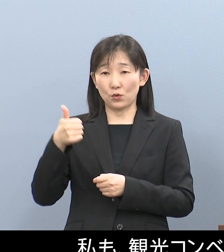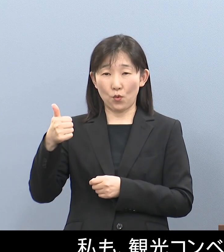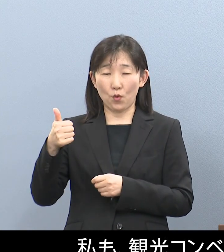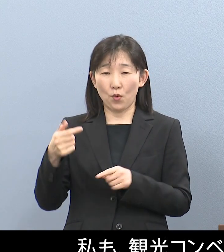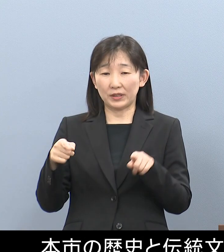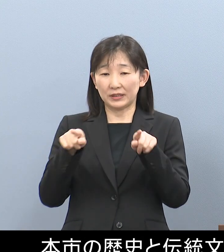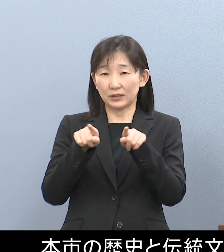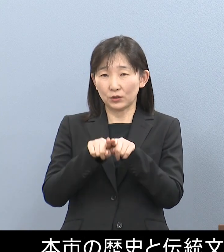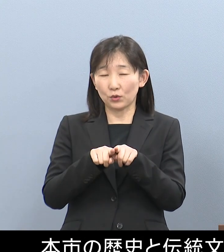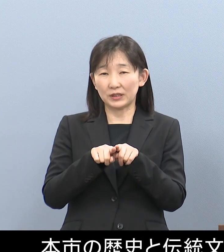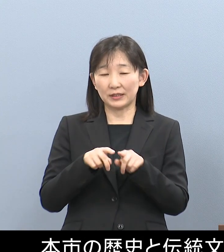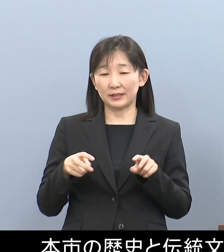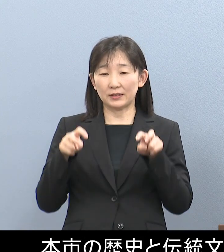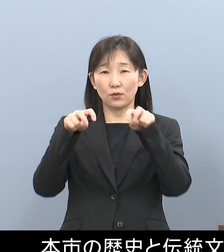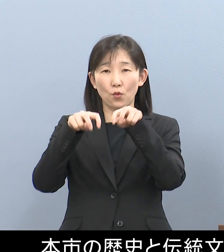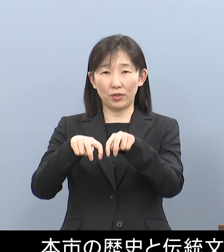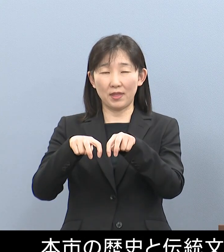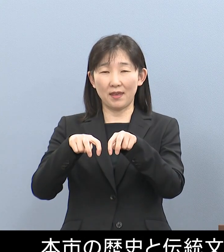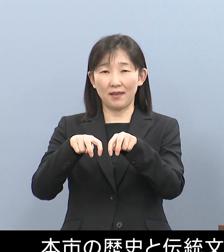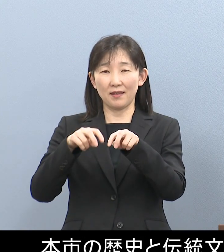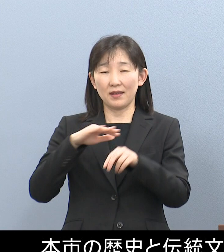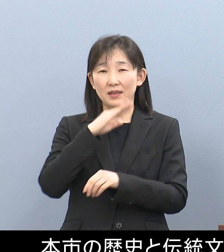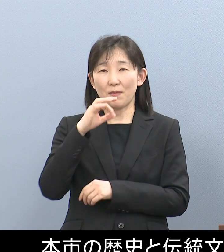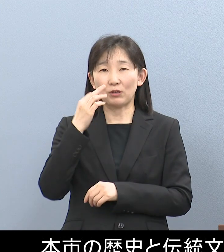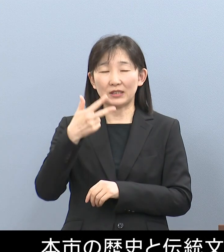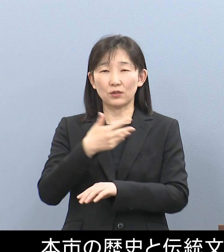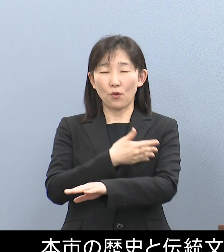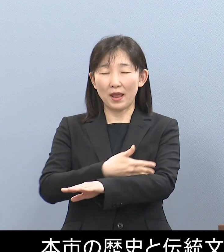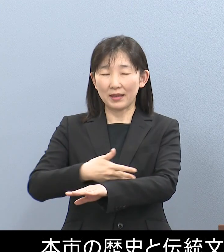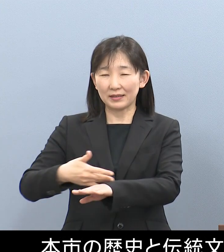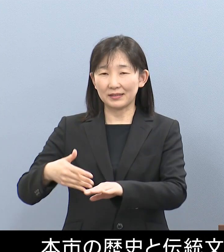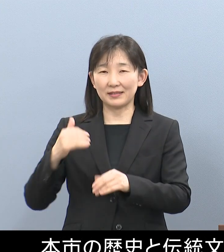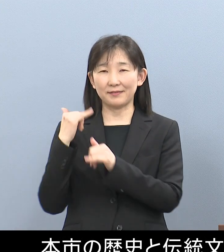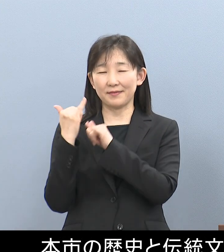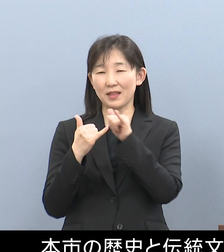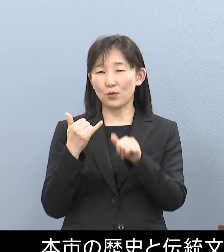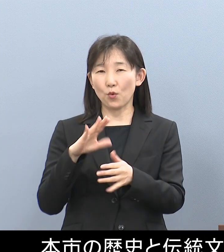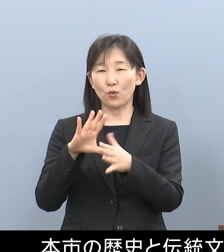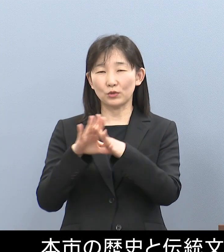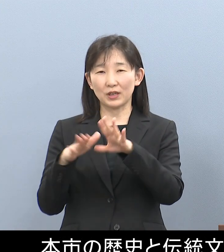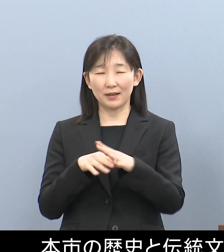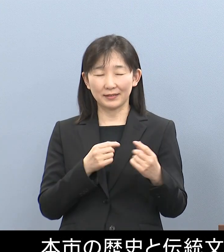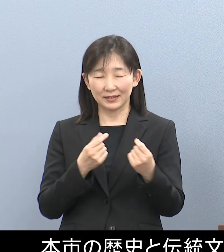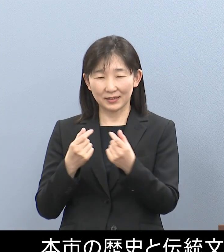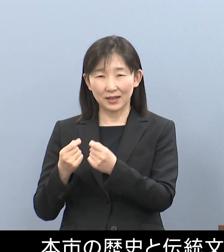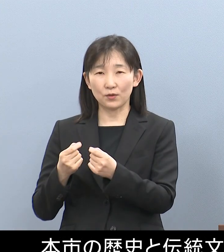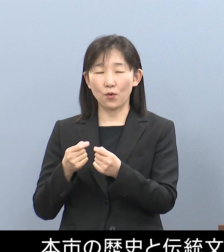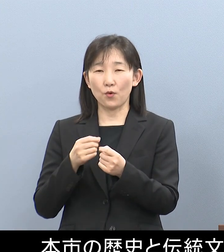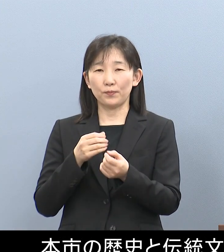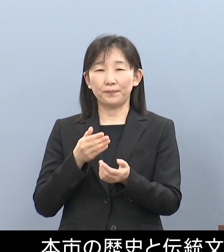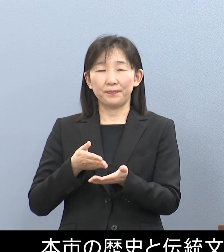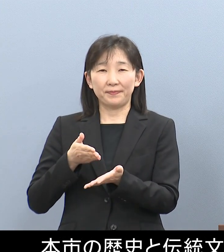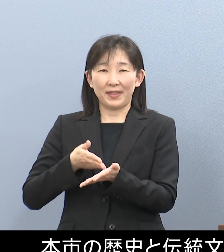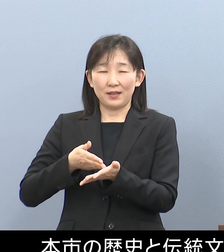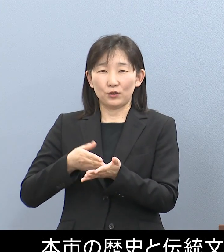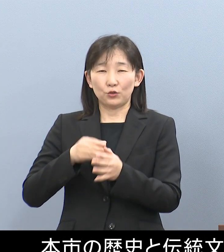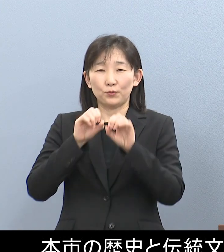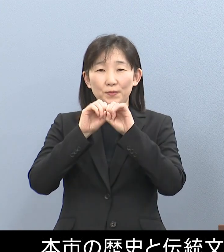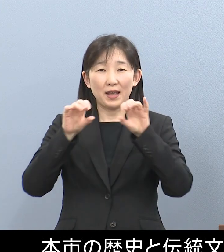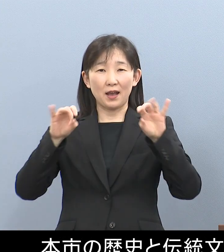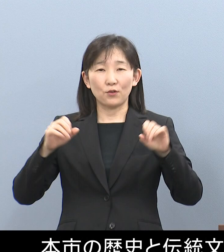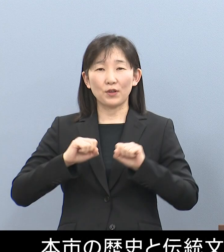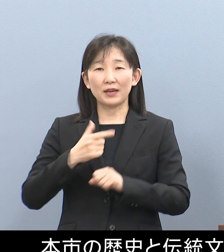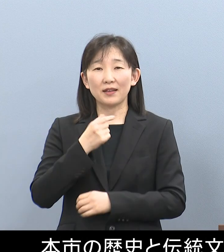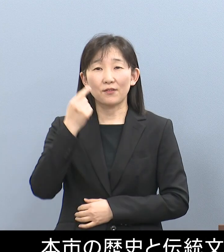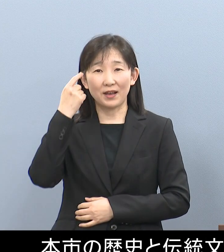して本市の歴史と伝統文化をしっかりとお伝えするトップセールスを実施してまいりたいと考